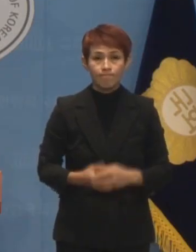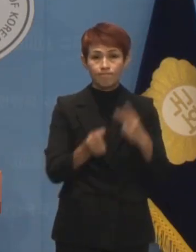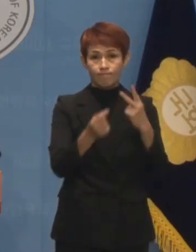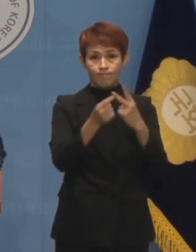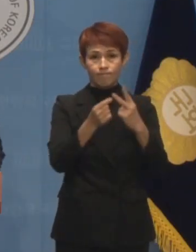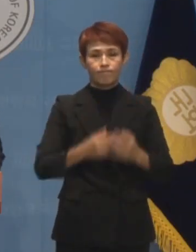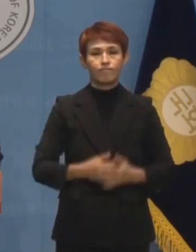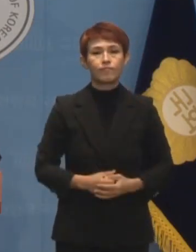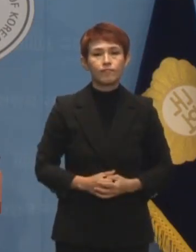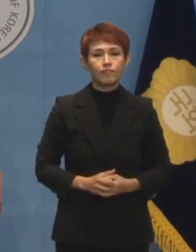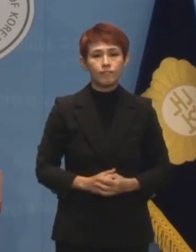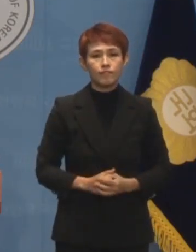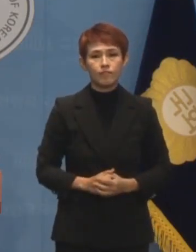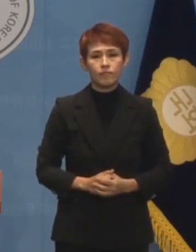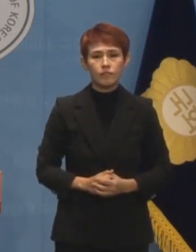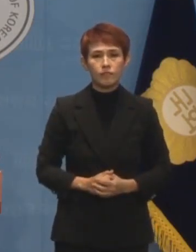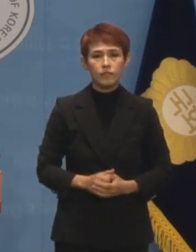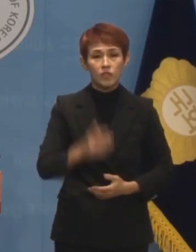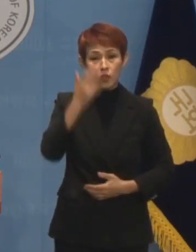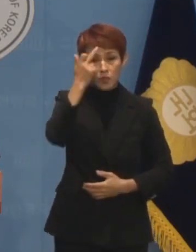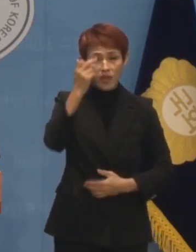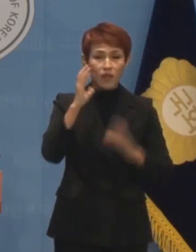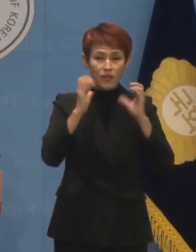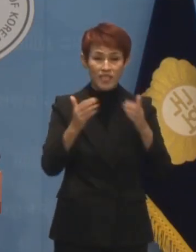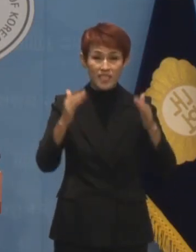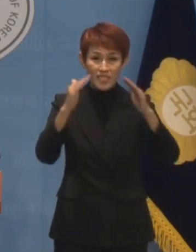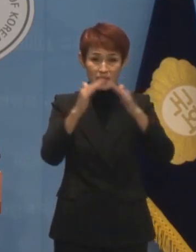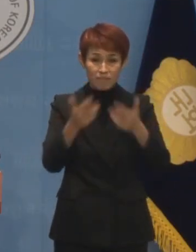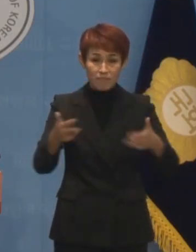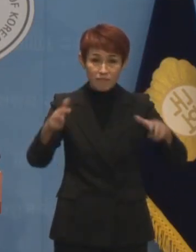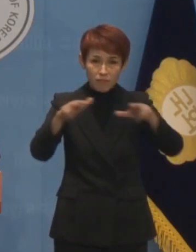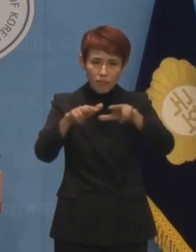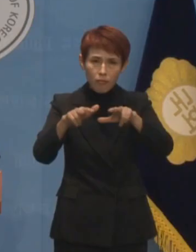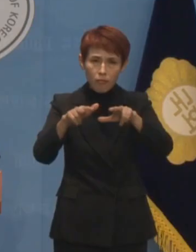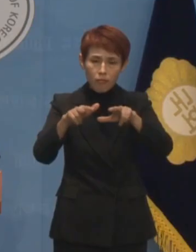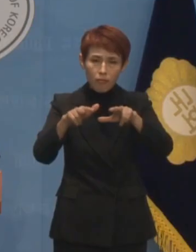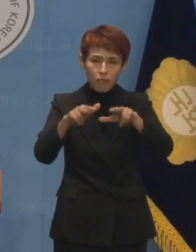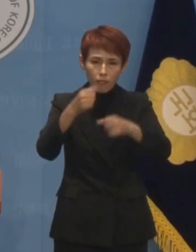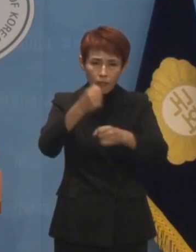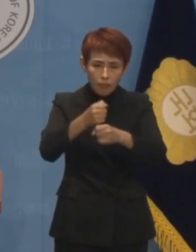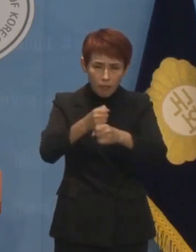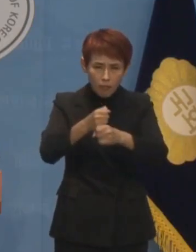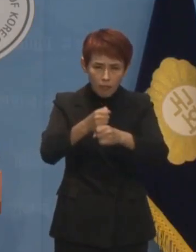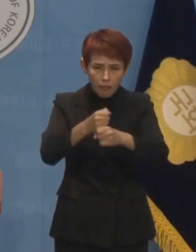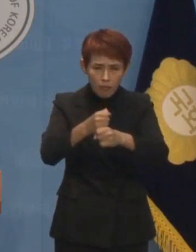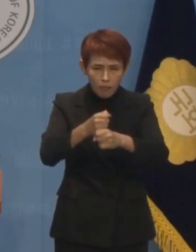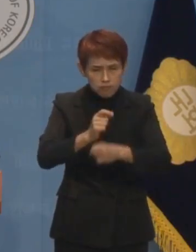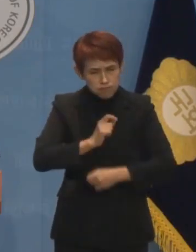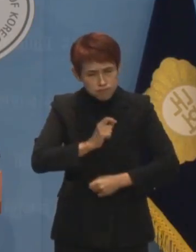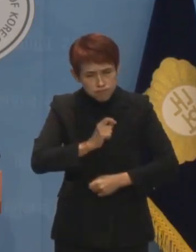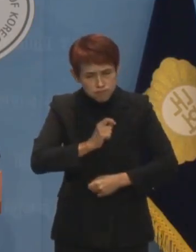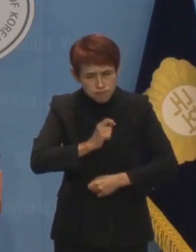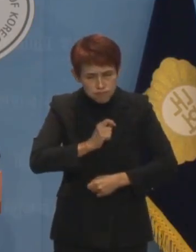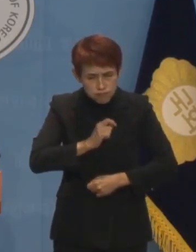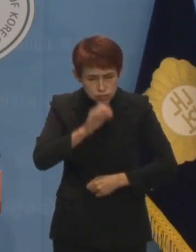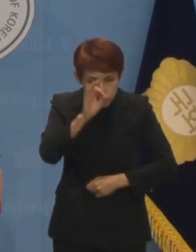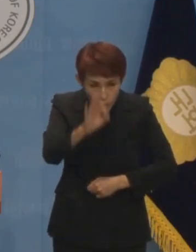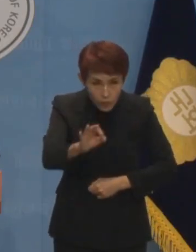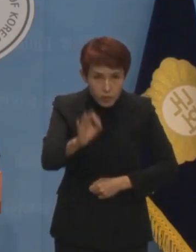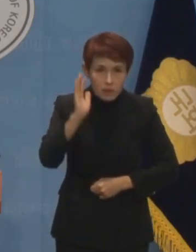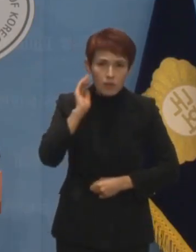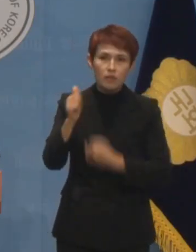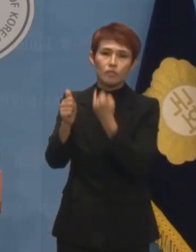다음입니다. 용산 어린이집 정원 의혹의 몸통도 김건희 여사입니까?